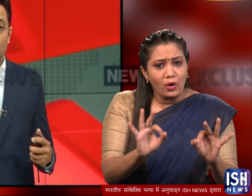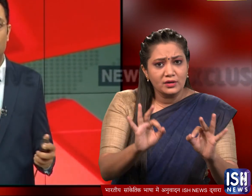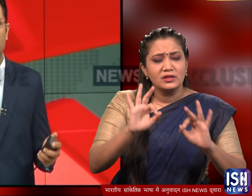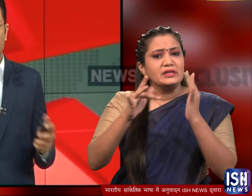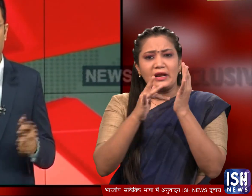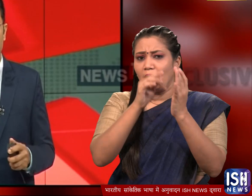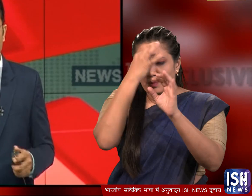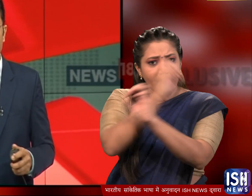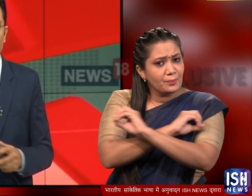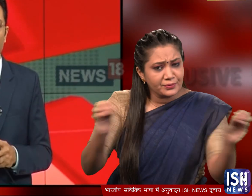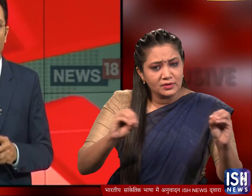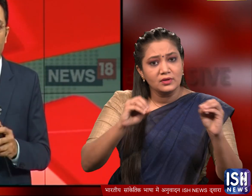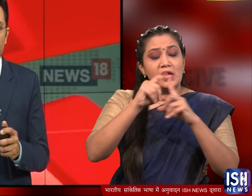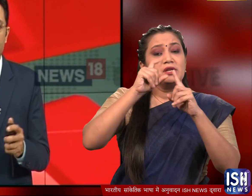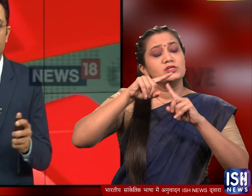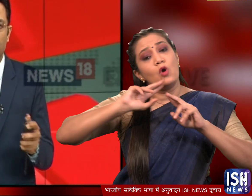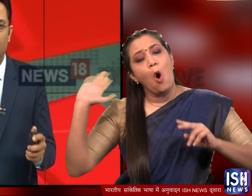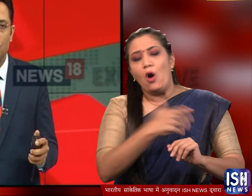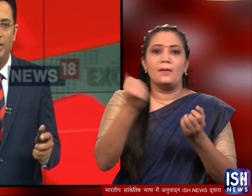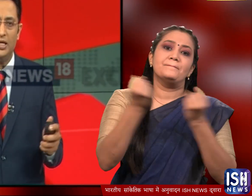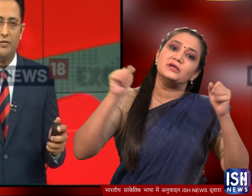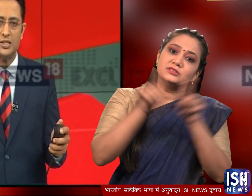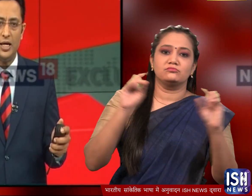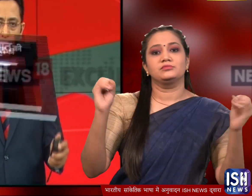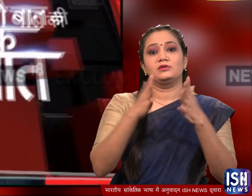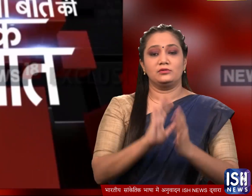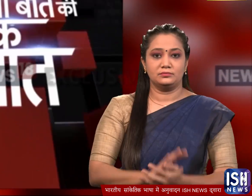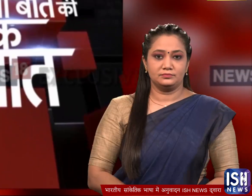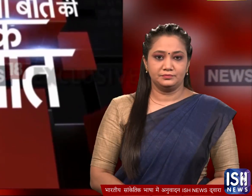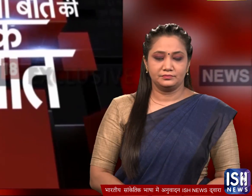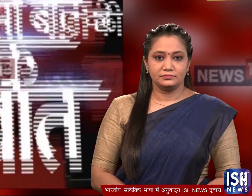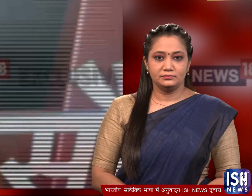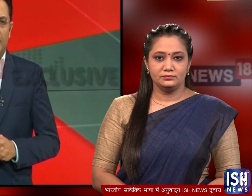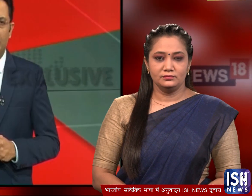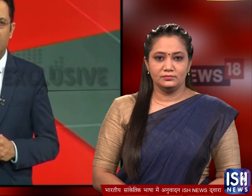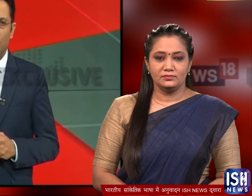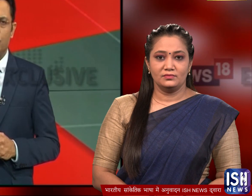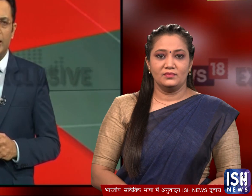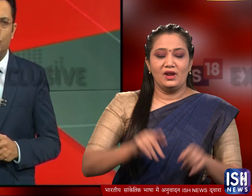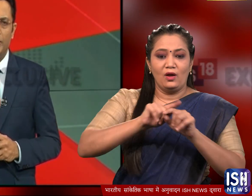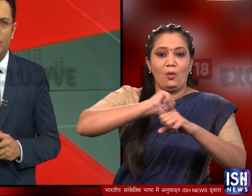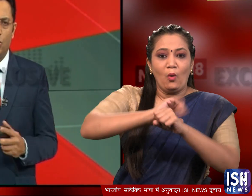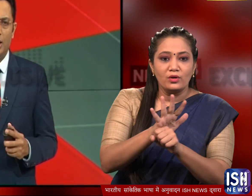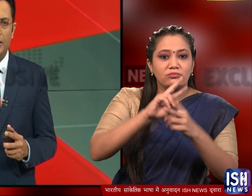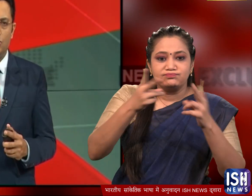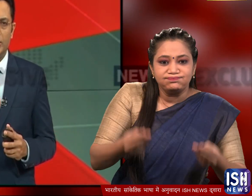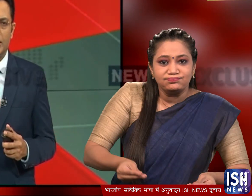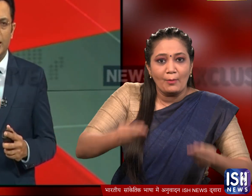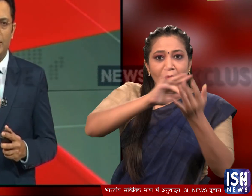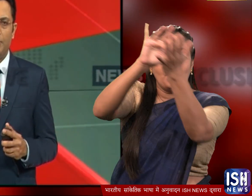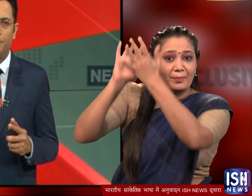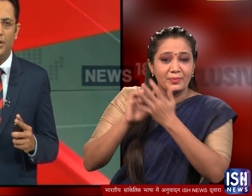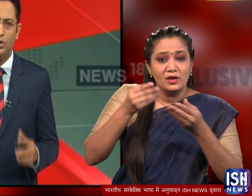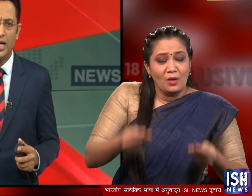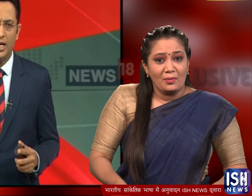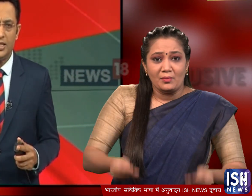ठीक रहा तो कोई तकनीकी दिक्कत नहीं आई तो डीटीसी की सभी बसों में ये व्यवस्था लागू कर दी जाएगी। देश के कुछ राज्यों में कोरोना मरीजों की संख्या